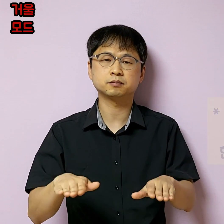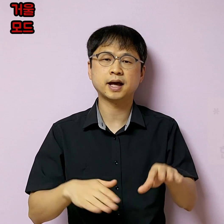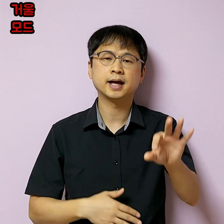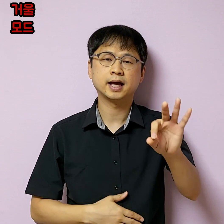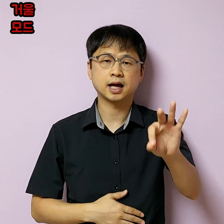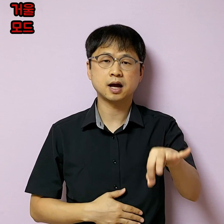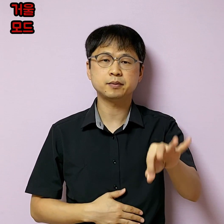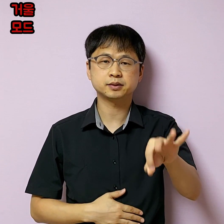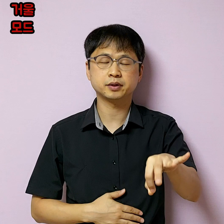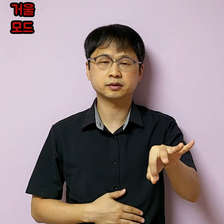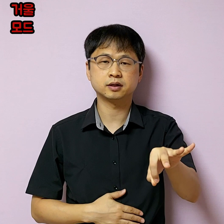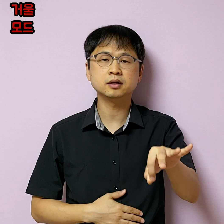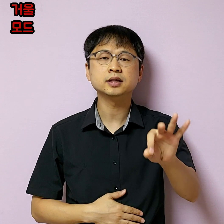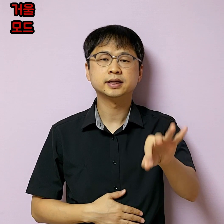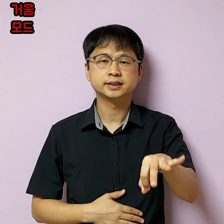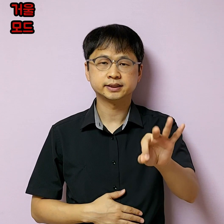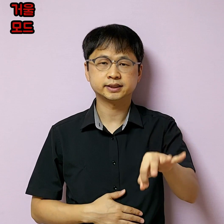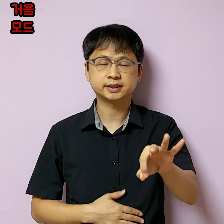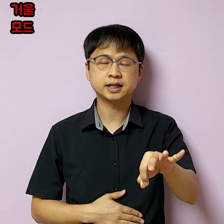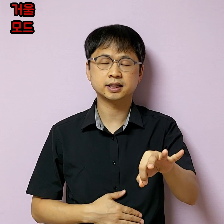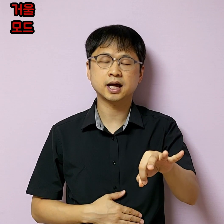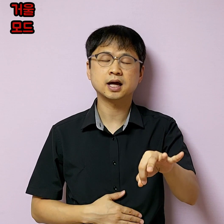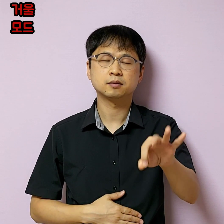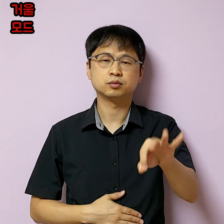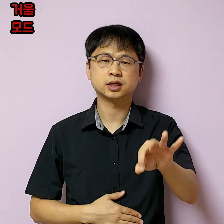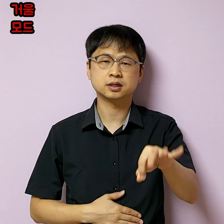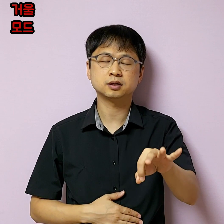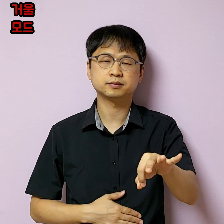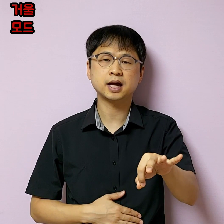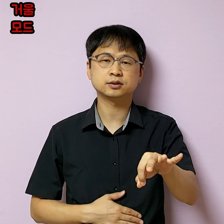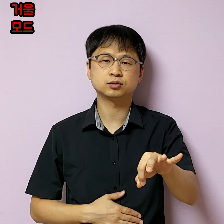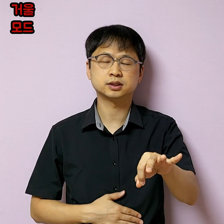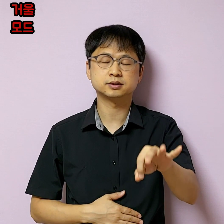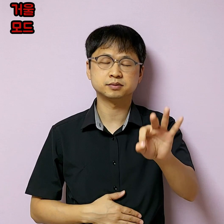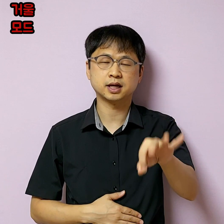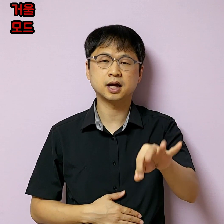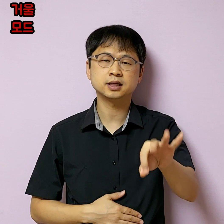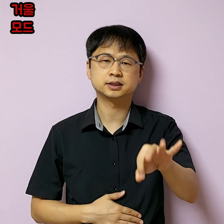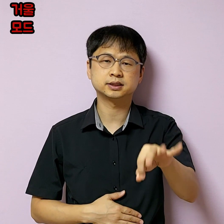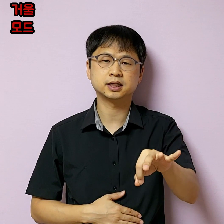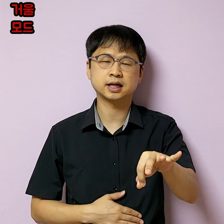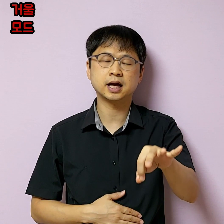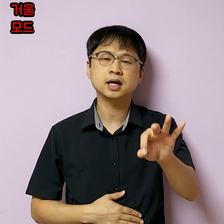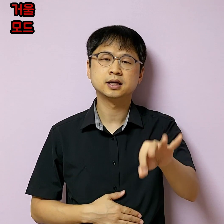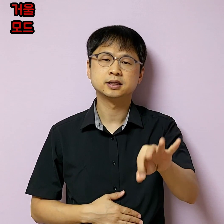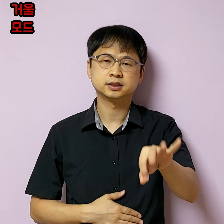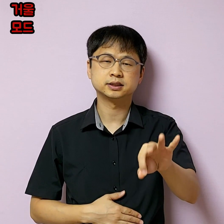보잘것없다. 아까 앞에서 배웠던 시시하다, 보잘것없다 수어 썼습니다. 시시하다,